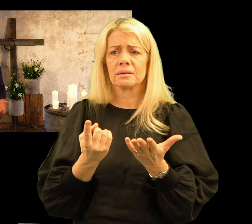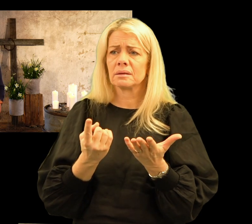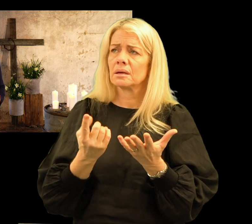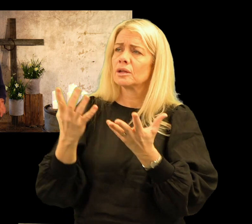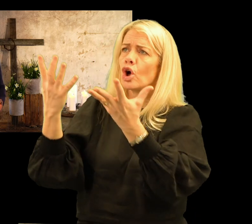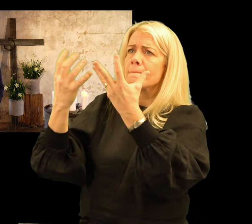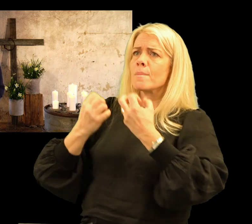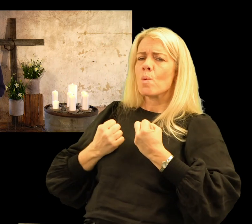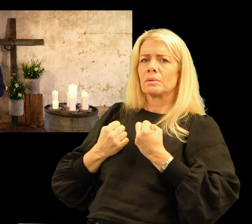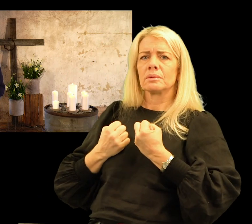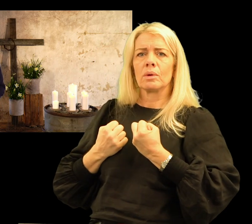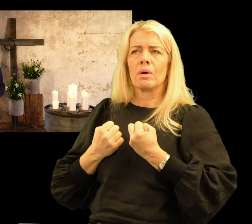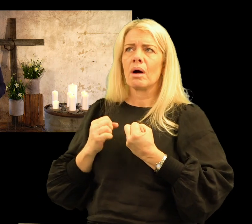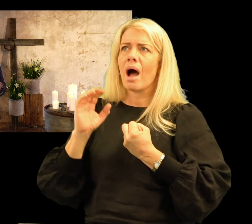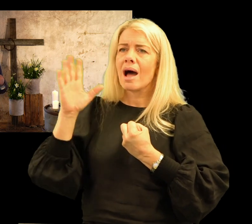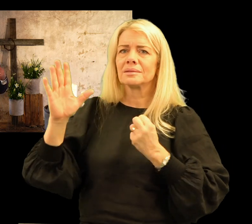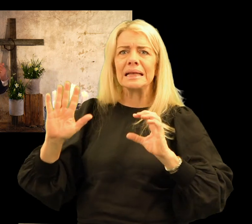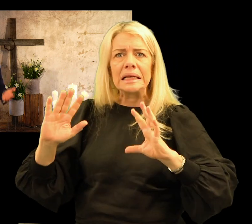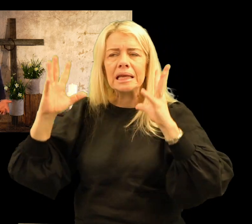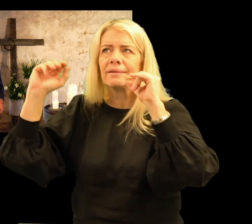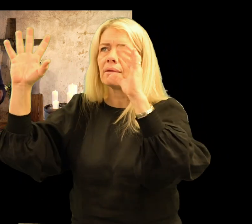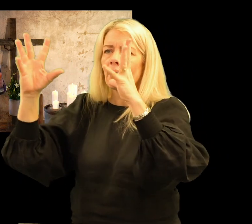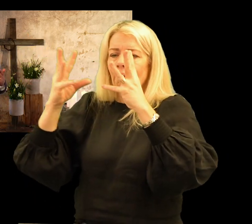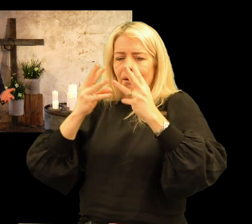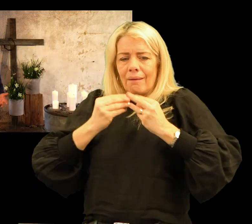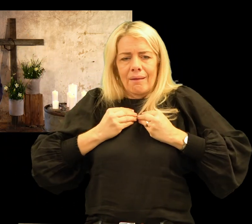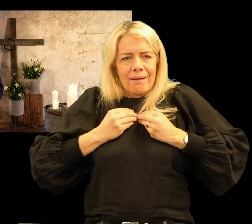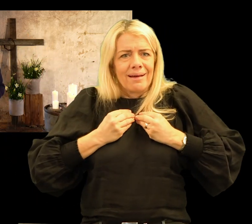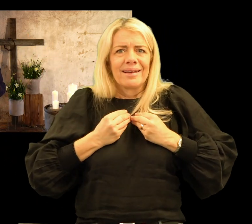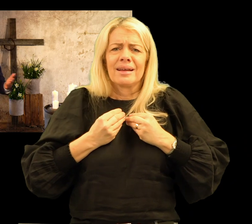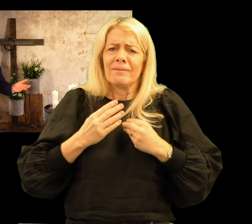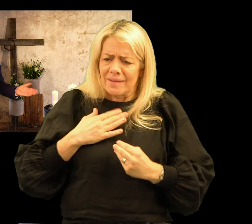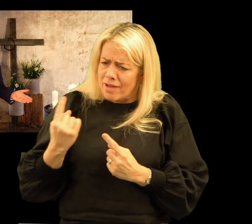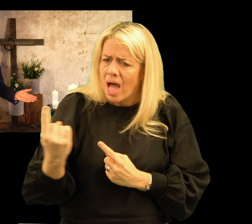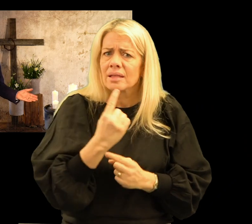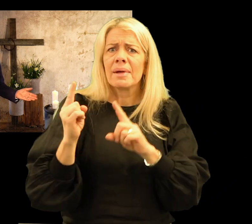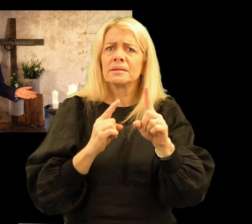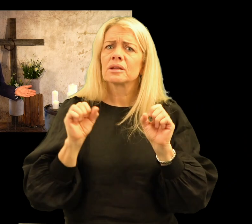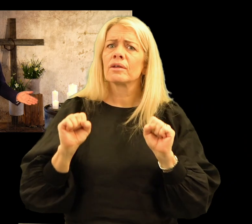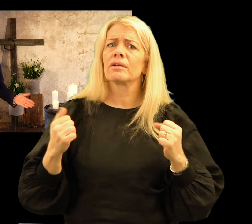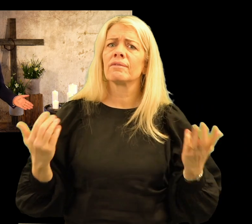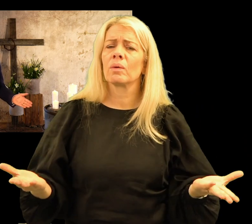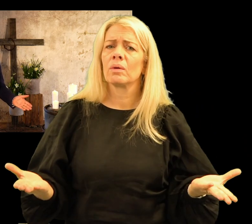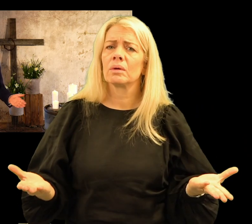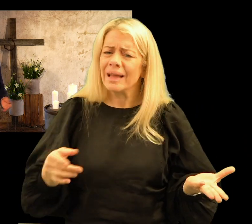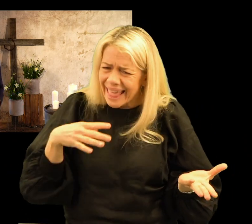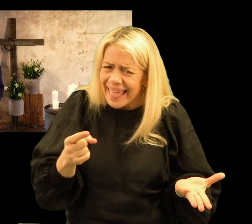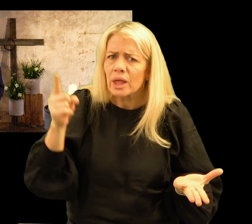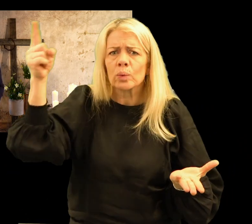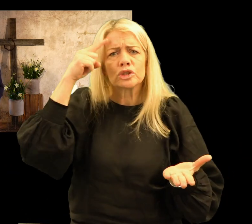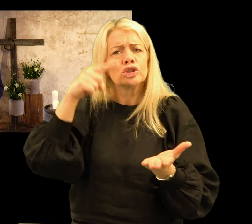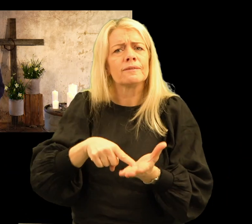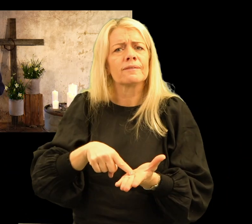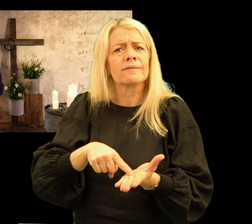in, ta emot hans eviga liv. Varje människa, hela skapelsen, det är det här som är Guds